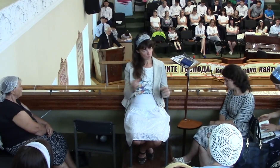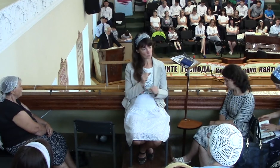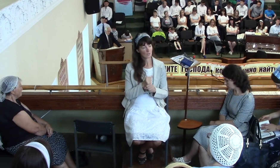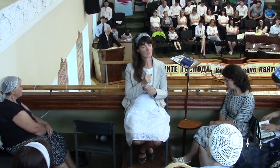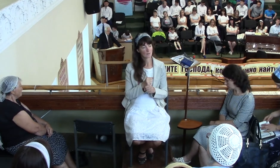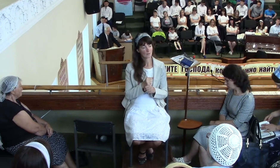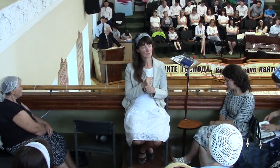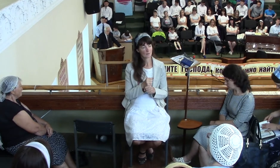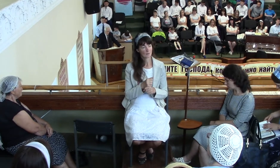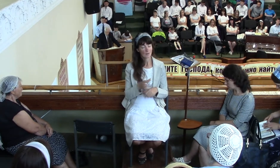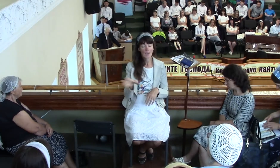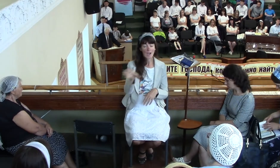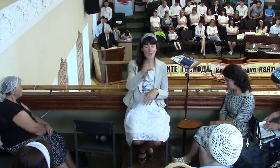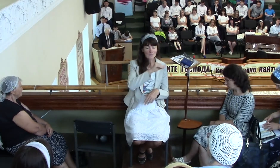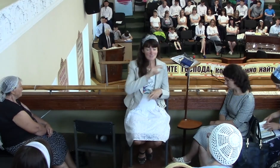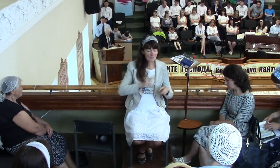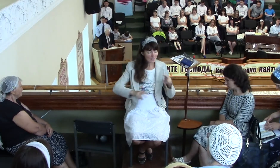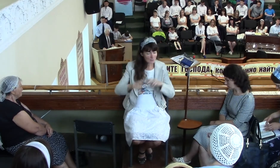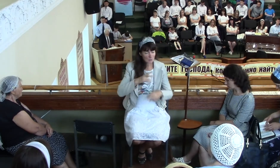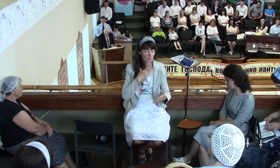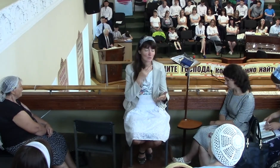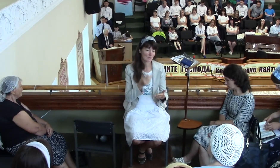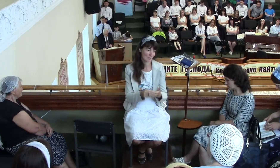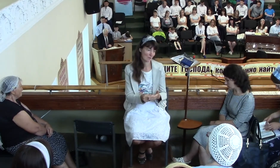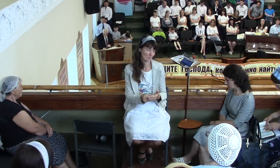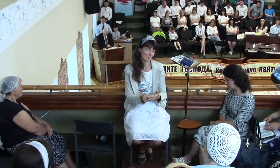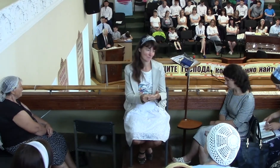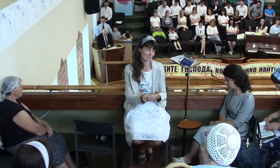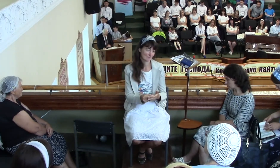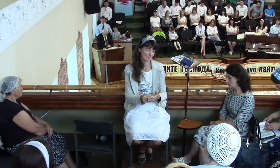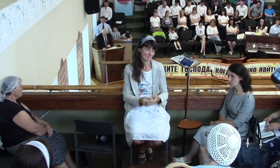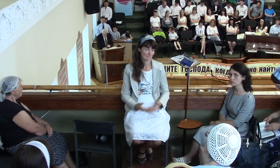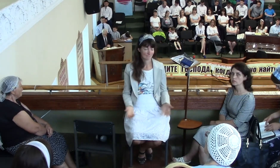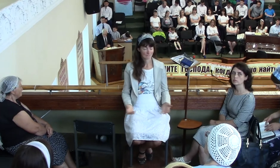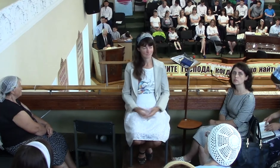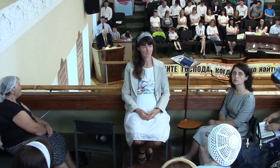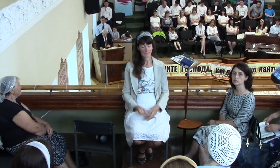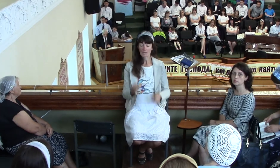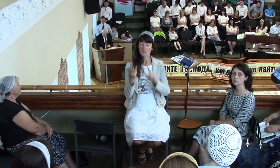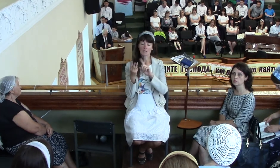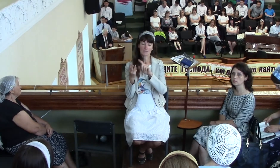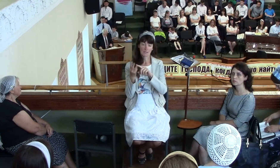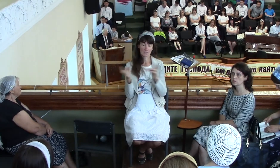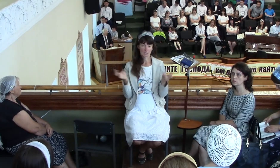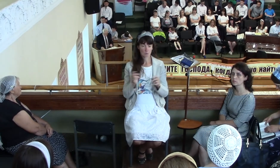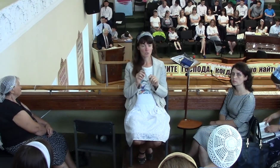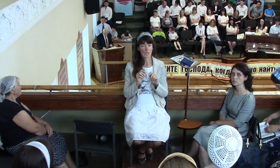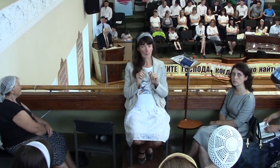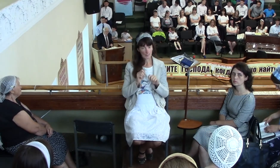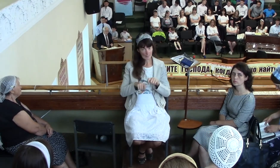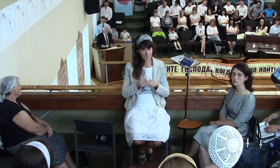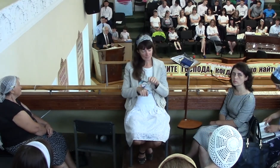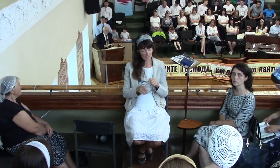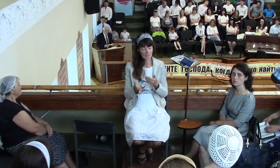и Иисусу Христу. И третья сфера, где мы должны проверить себя, это наши